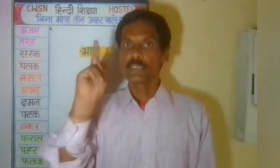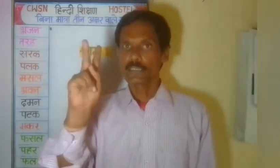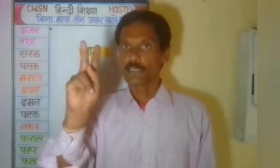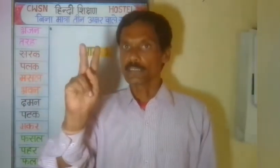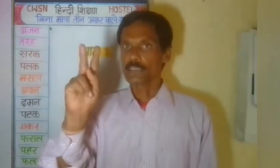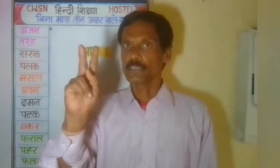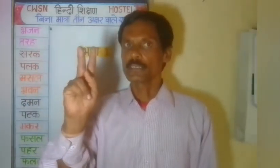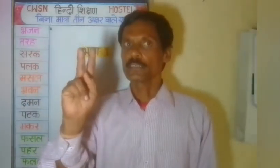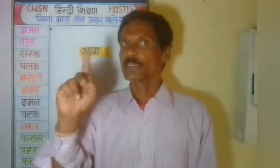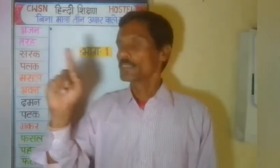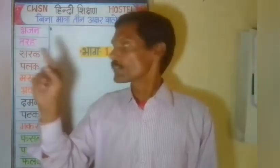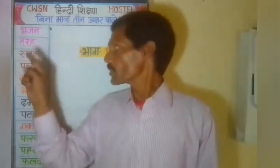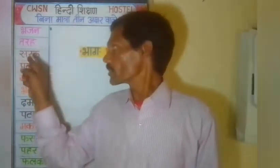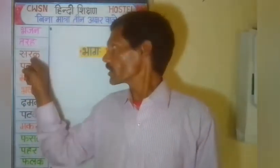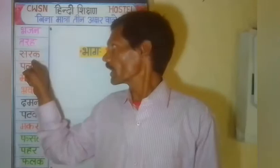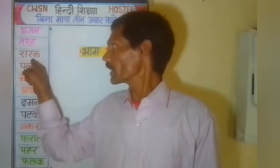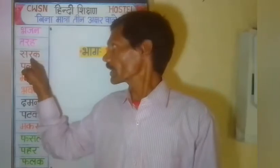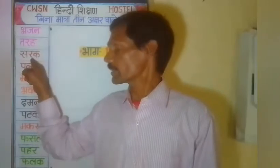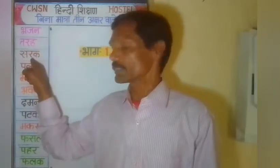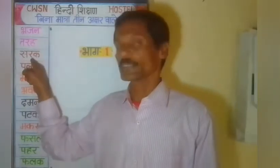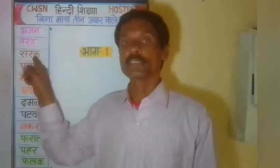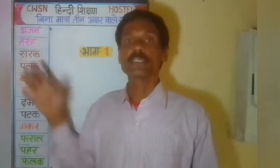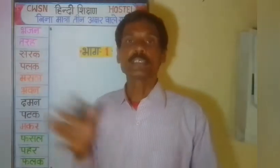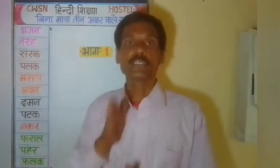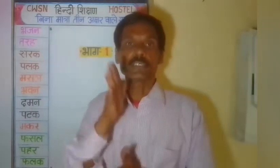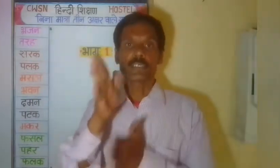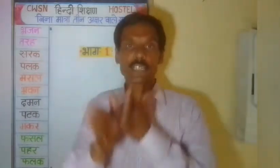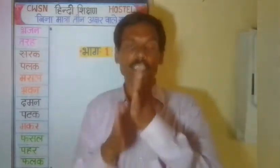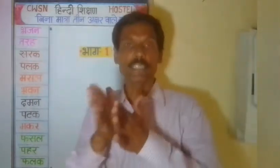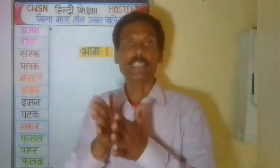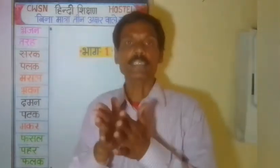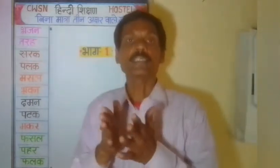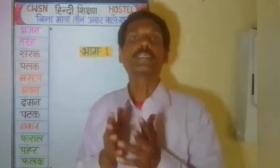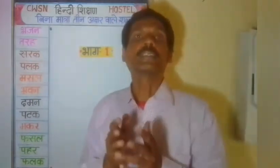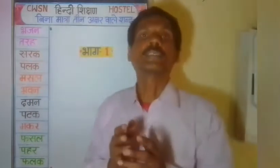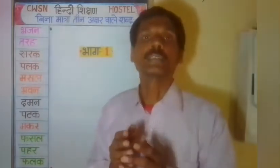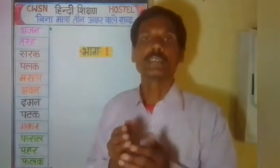सरक, सरक। संकेत